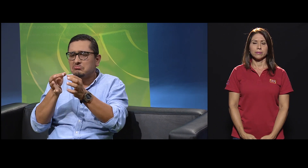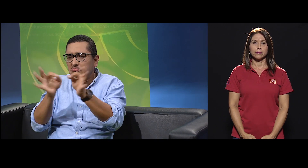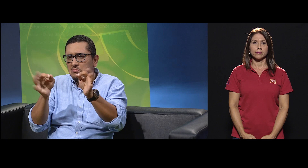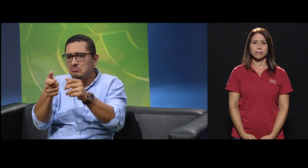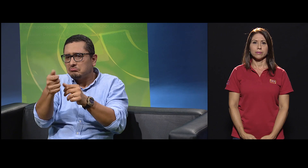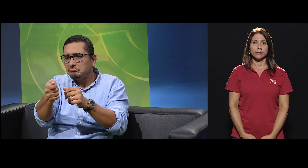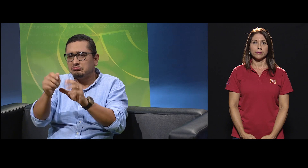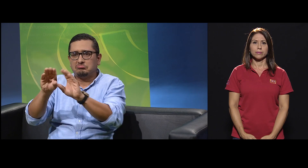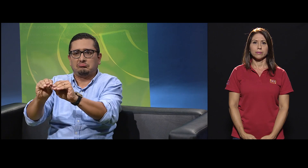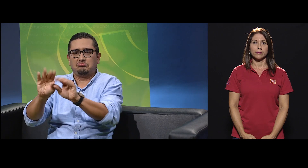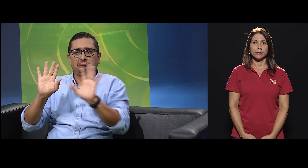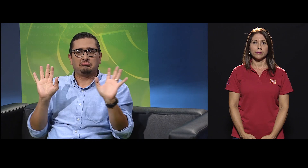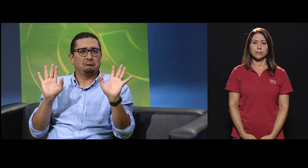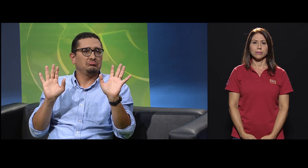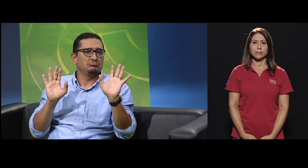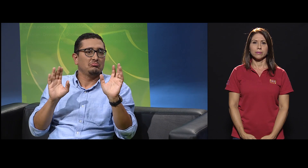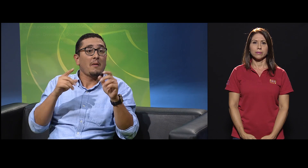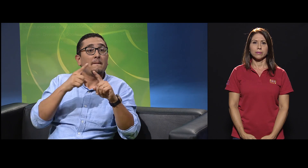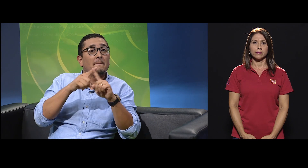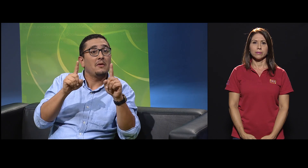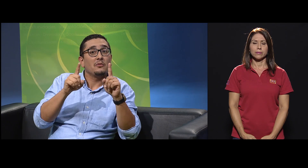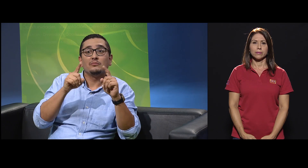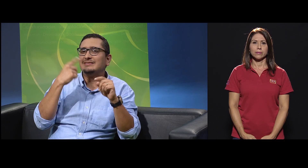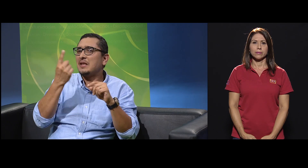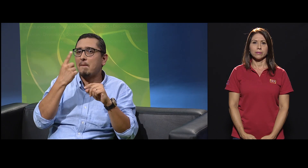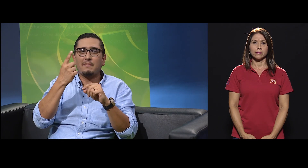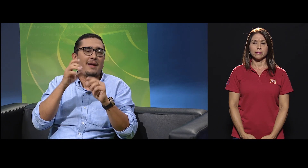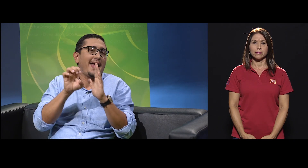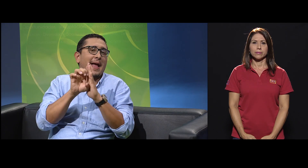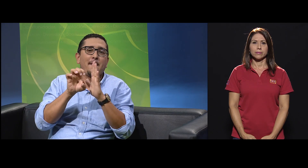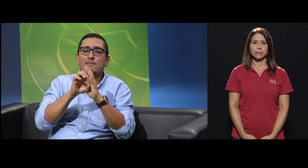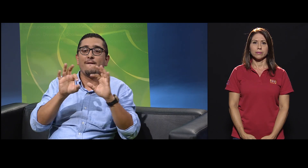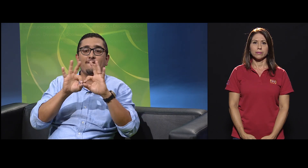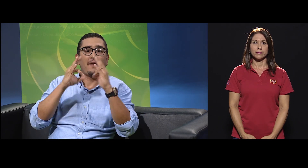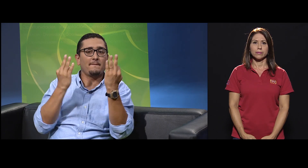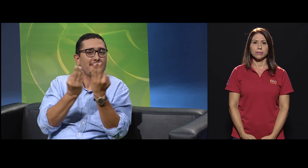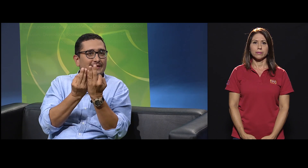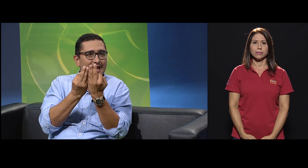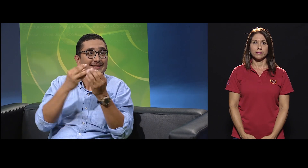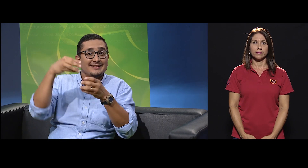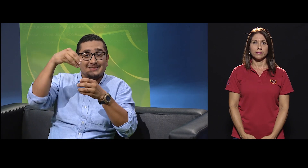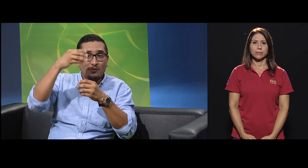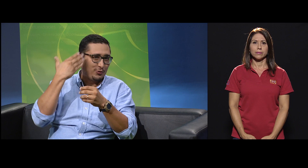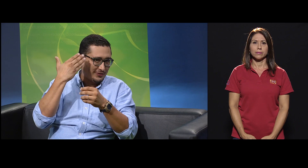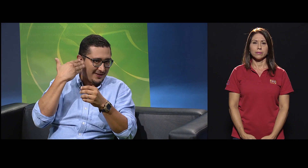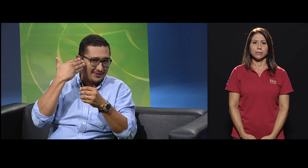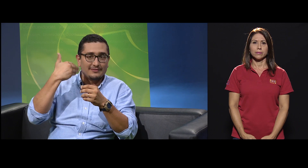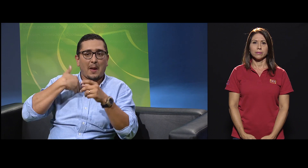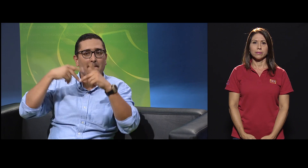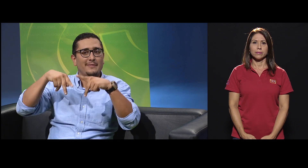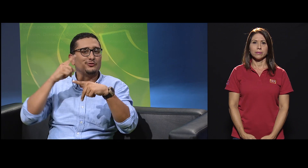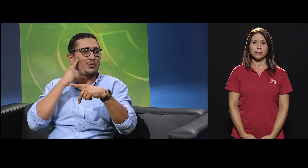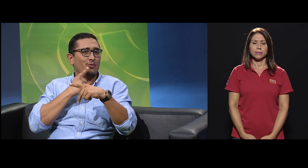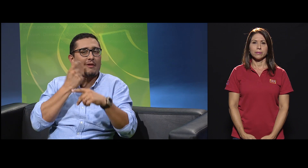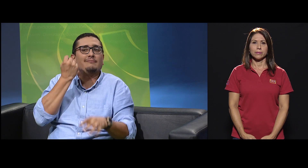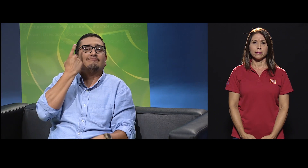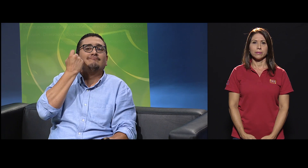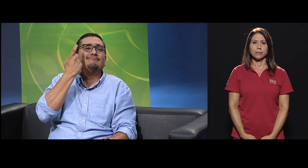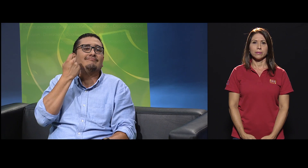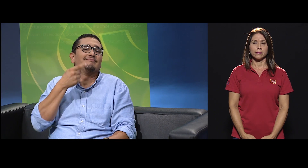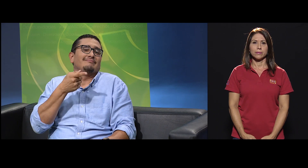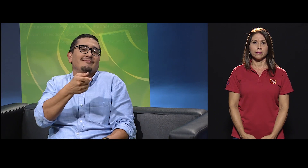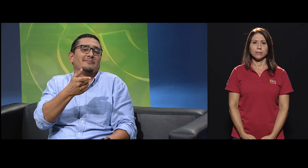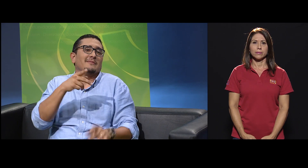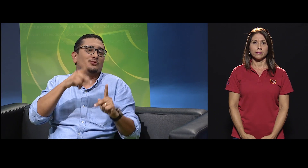también entender y pueden tratar de leer los subtítulos. No obstante, por ejemplo, cuando hay una